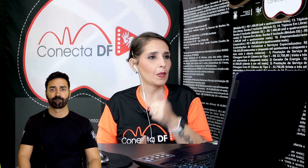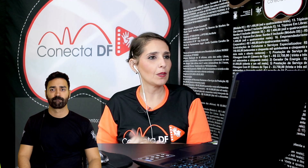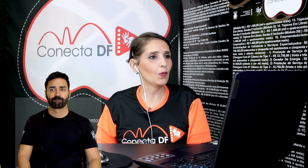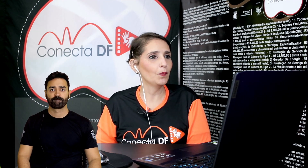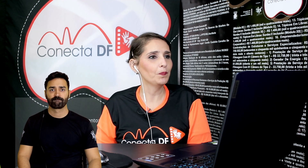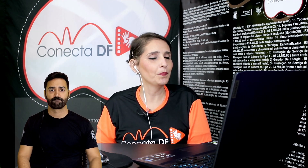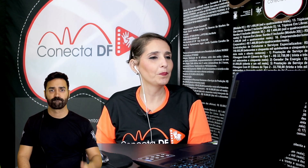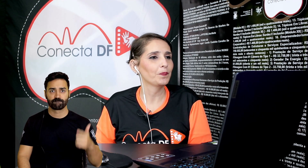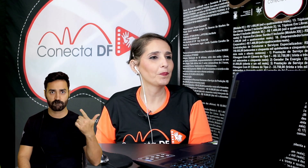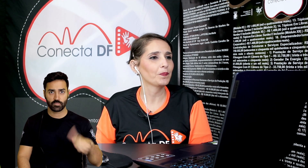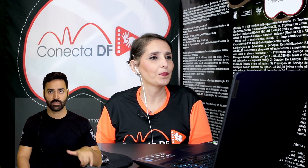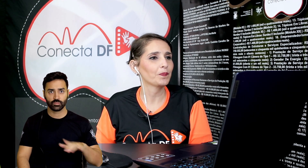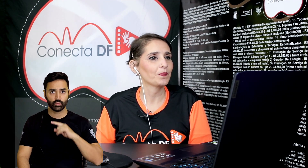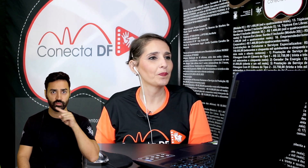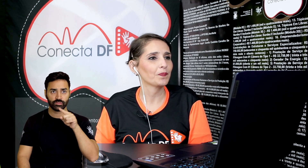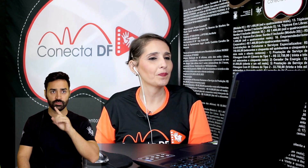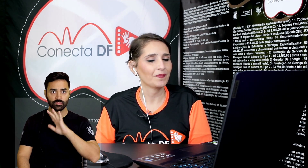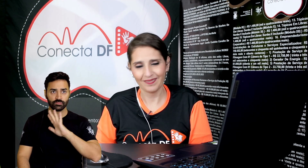Mais algum?